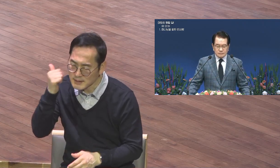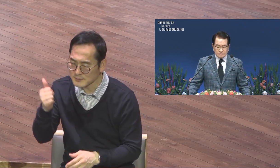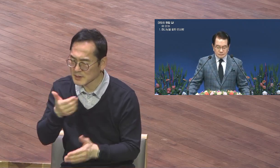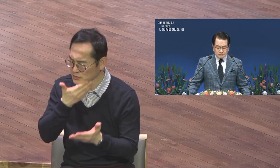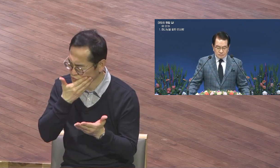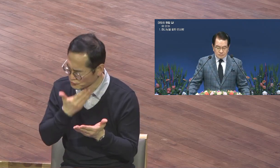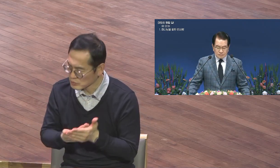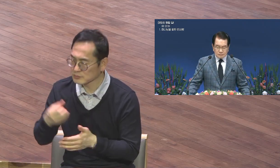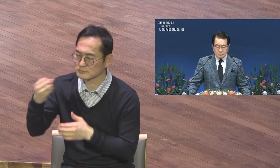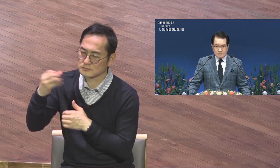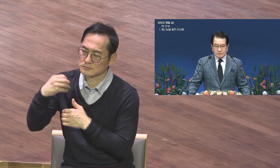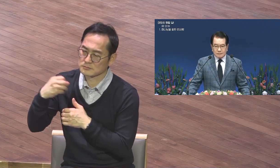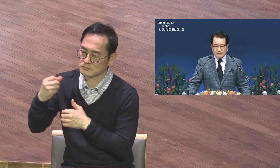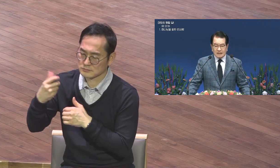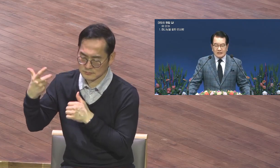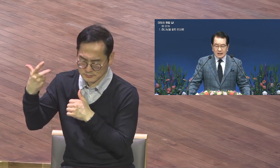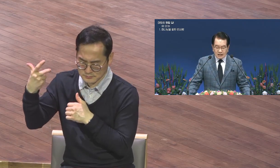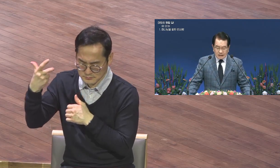거예요.